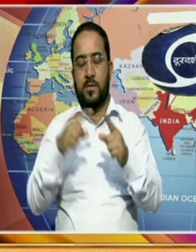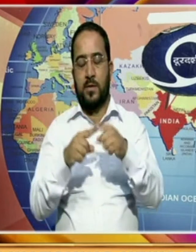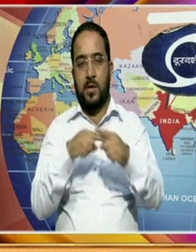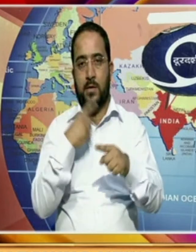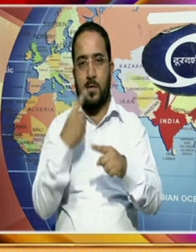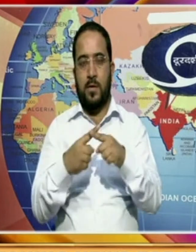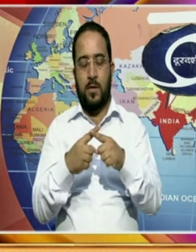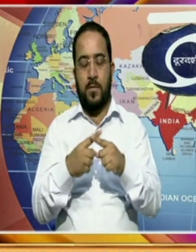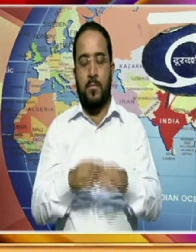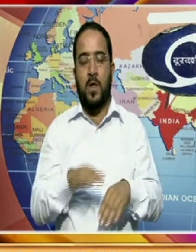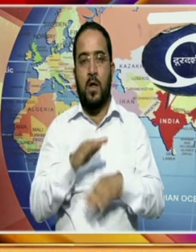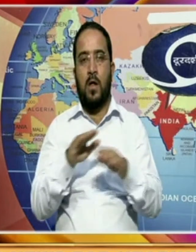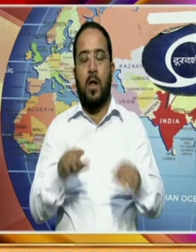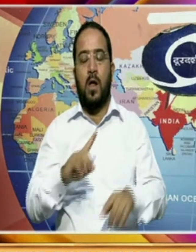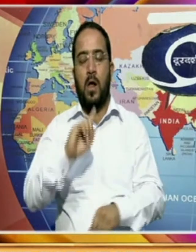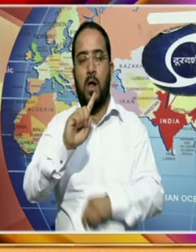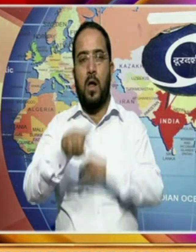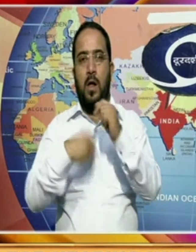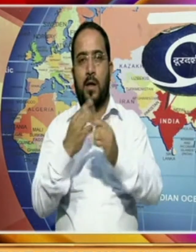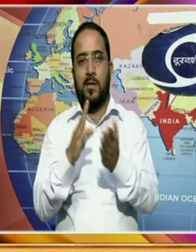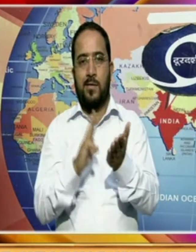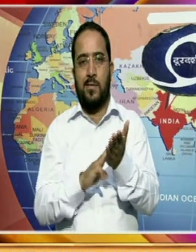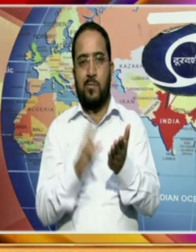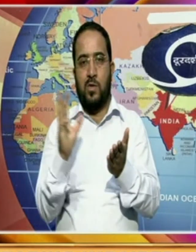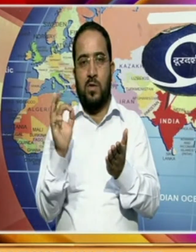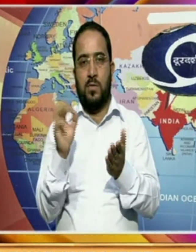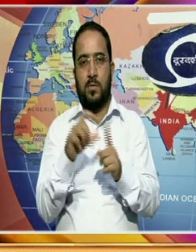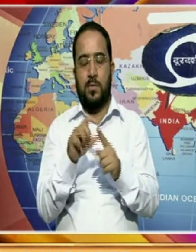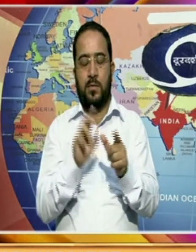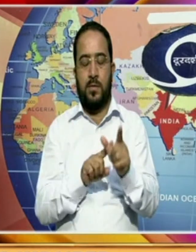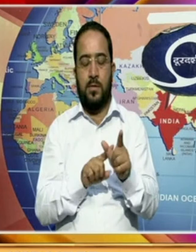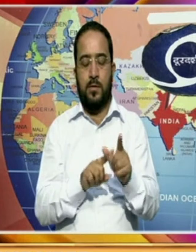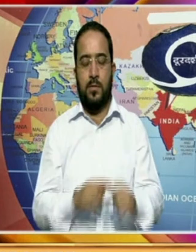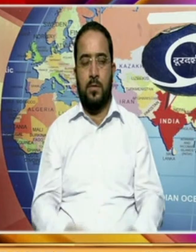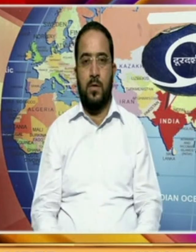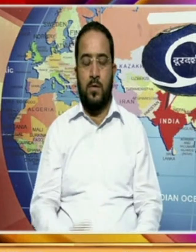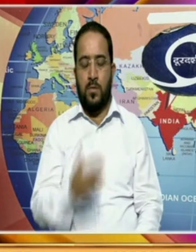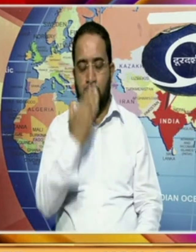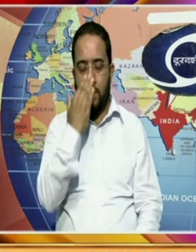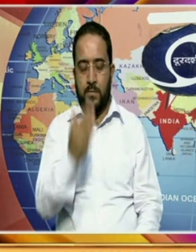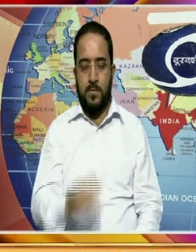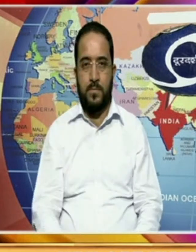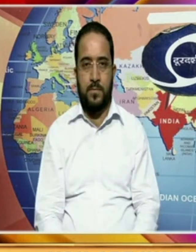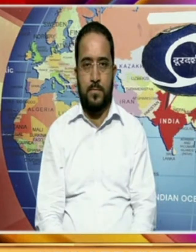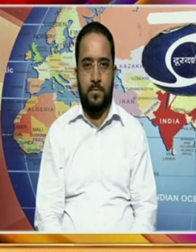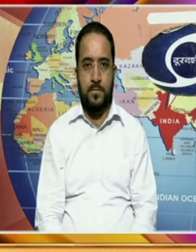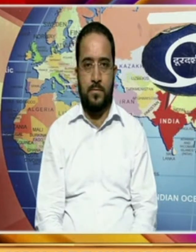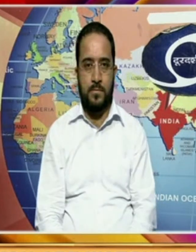इसके साथ ही खबरनामा खत्म हुआ। आपसे इजाजत चाहेंगे। अल्लाह हाफिज़।